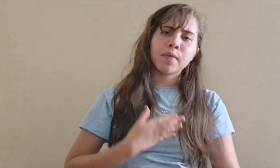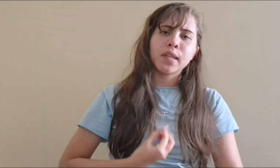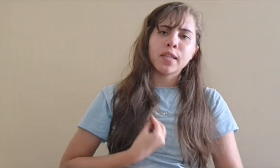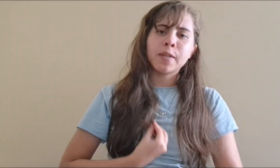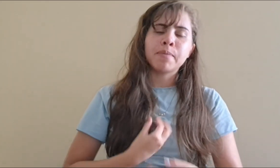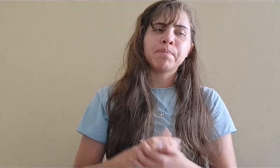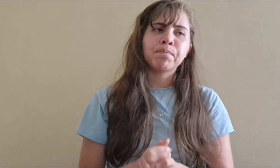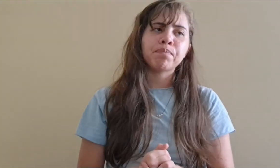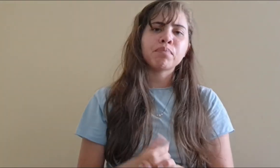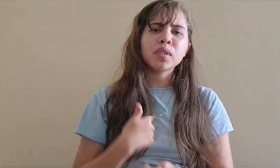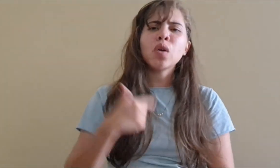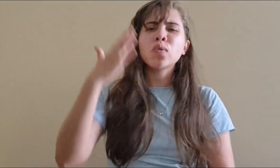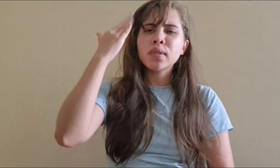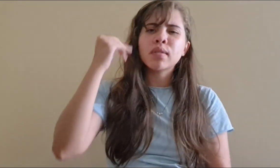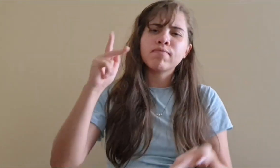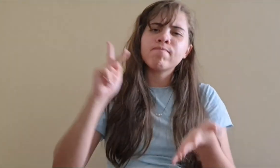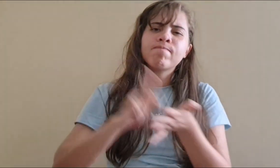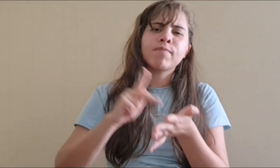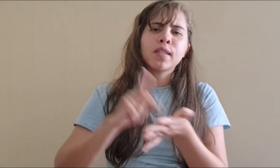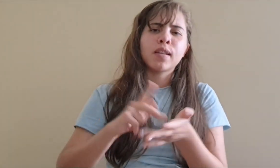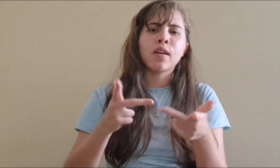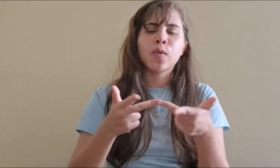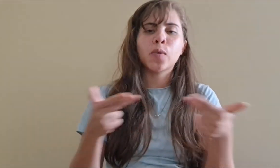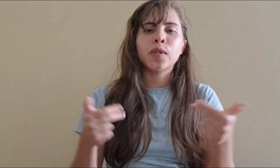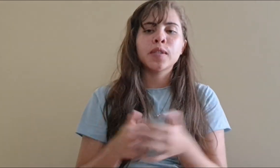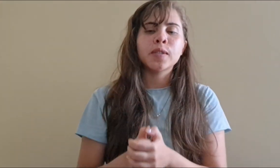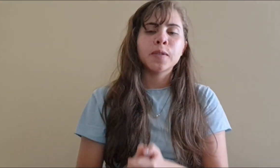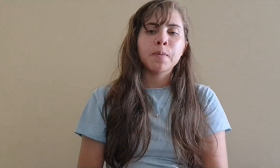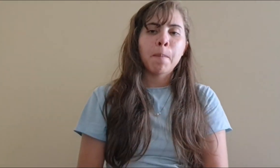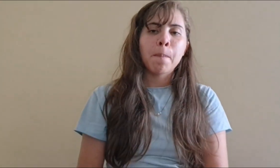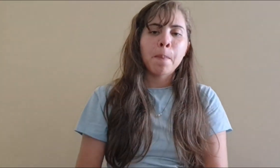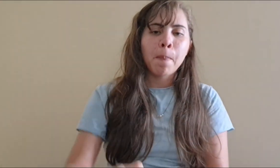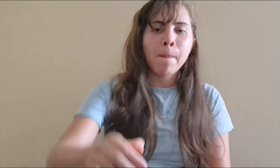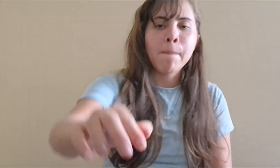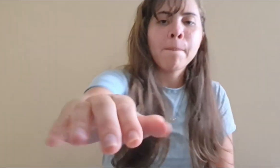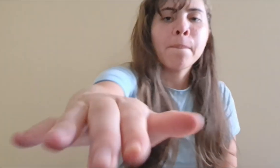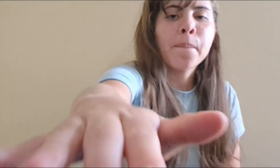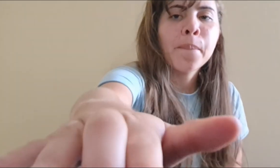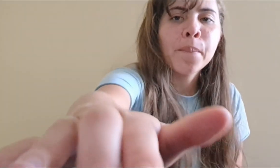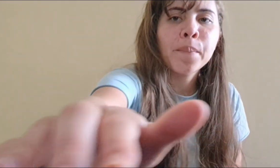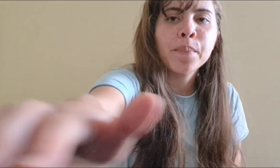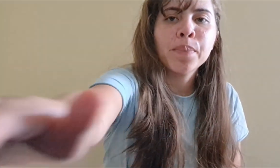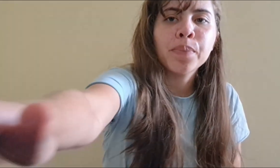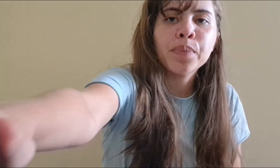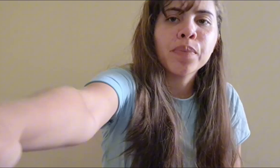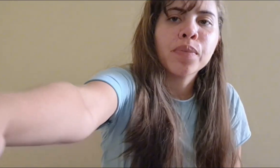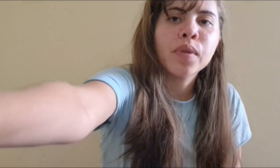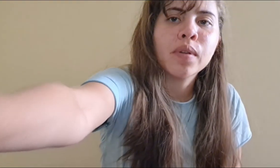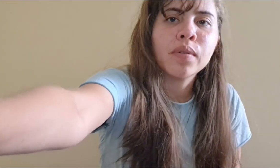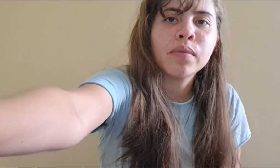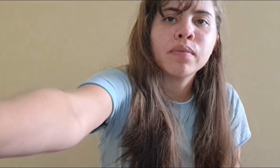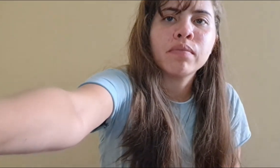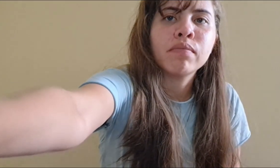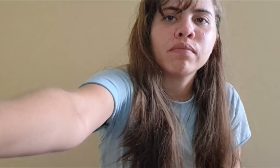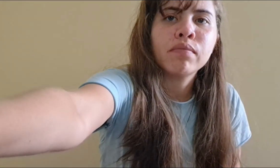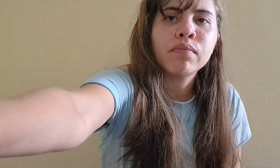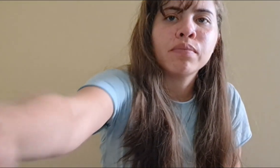E agora o profeta Oaks, falando também, atualmente, que é o profeta Oaks, ele inspira muita coisa.